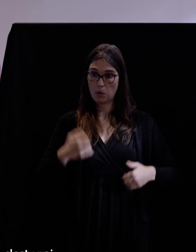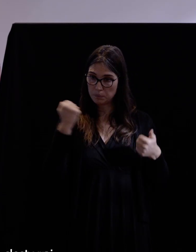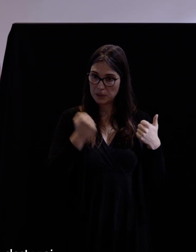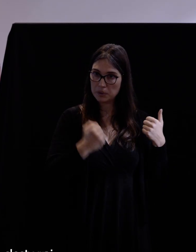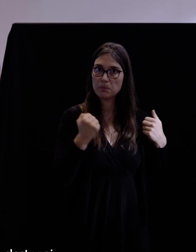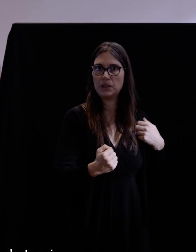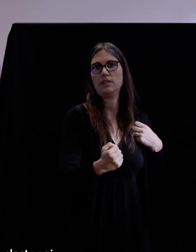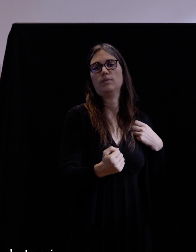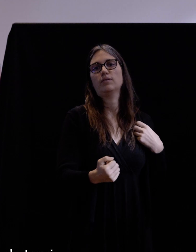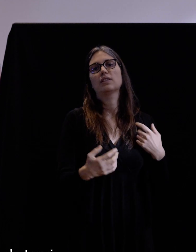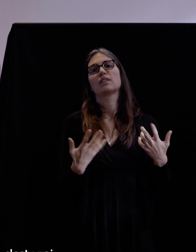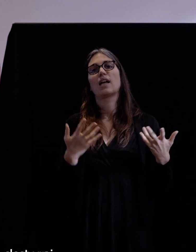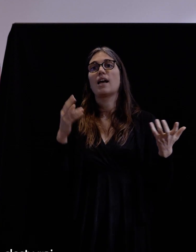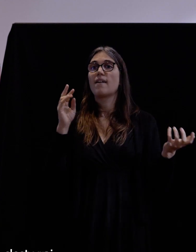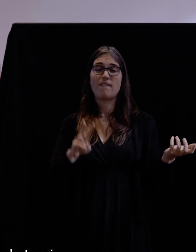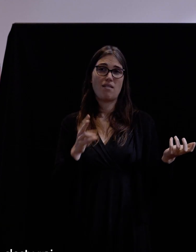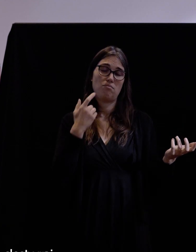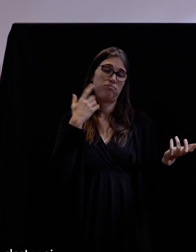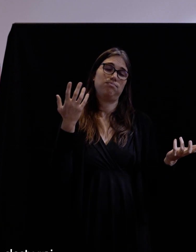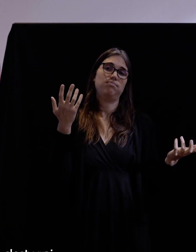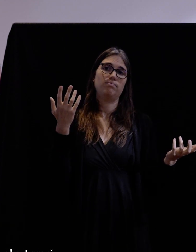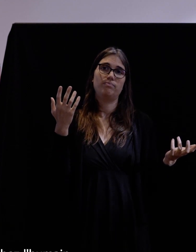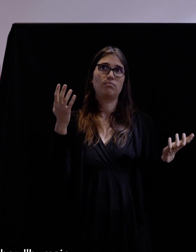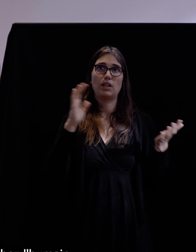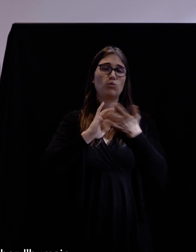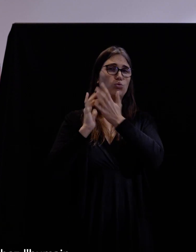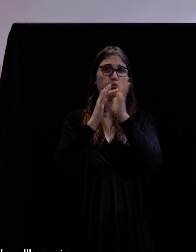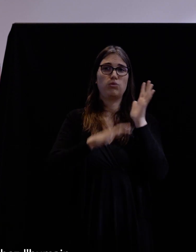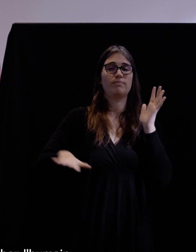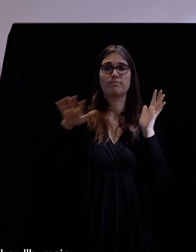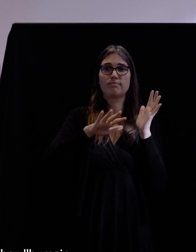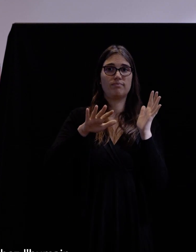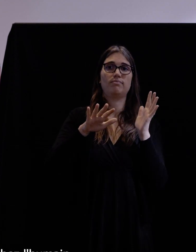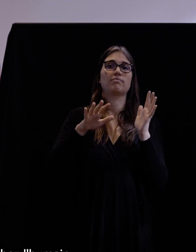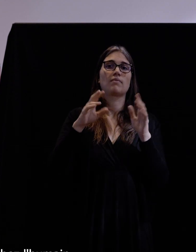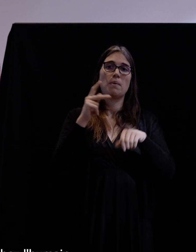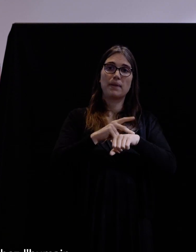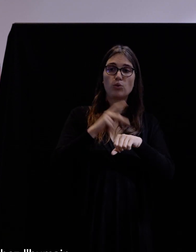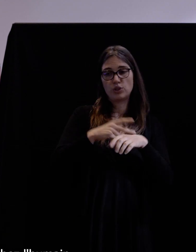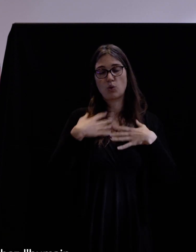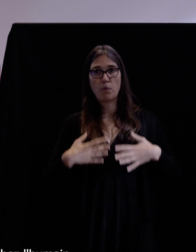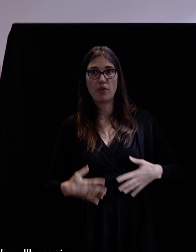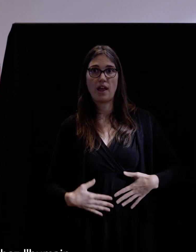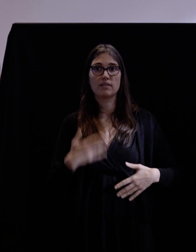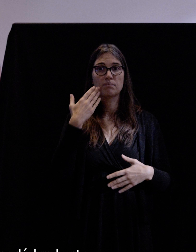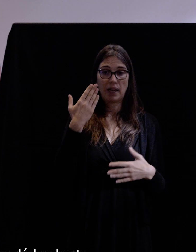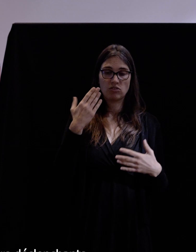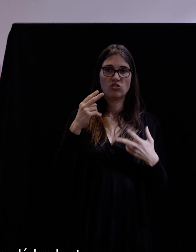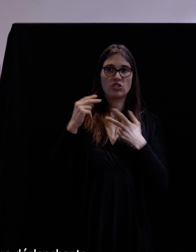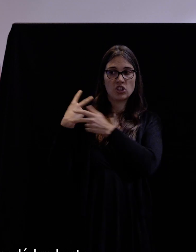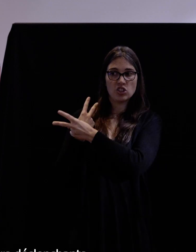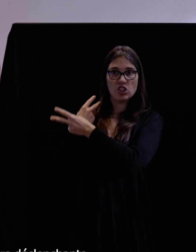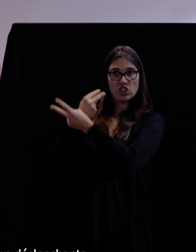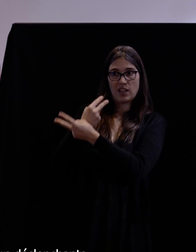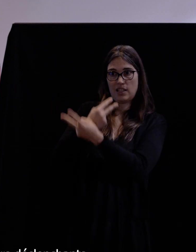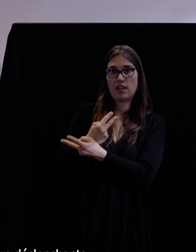sait que c'est vrai de toutes les pathologies comportementales et psychiatriques chez l'humain, que vous avez une génétique favorisante, vous avez des